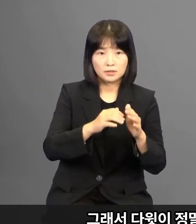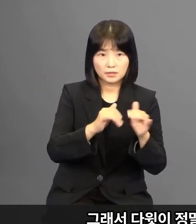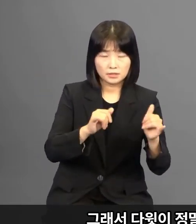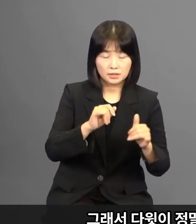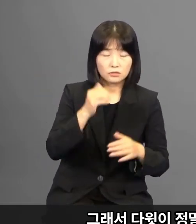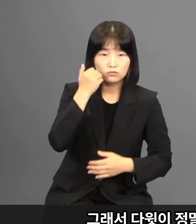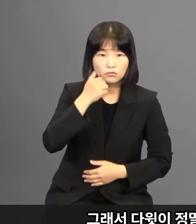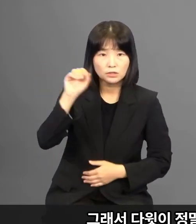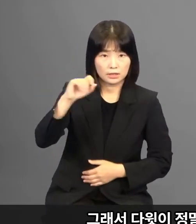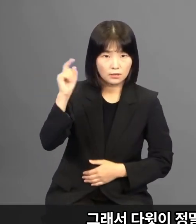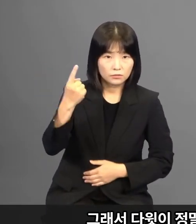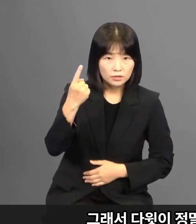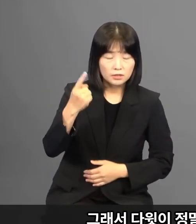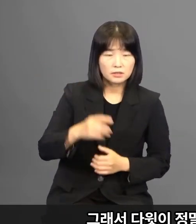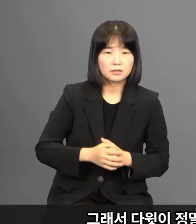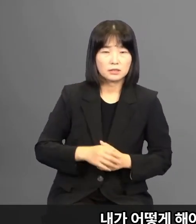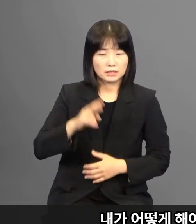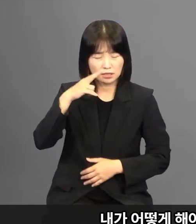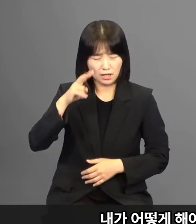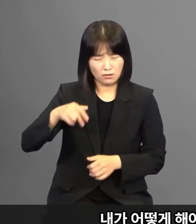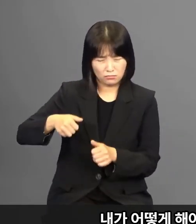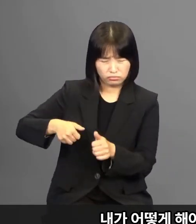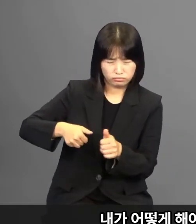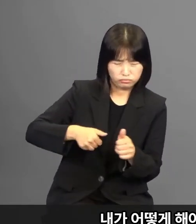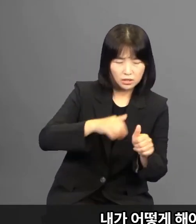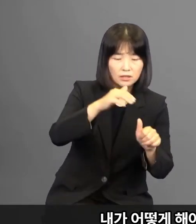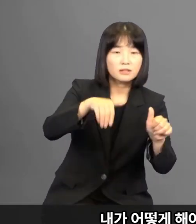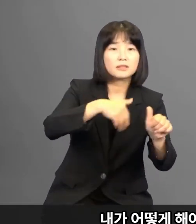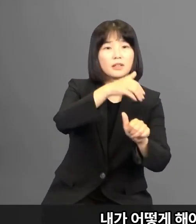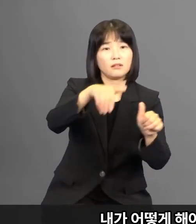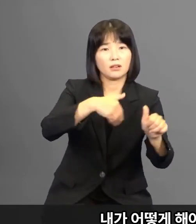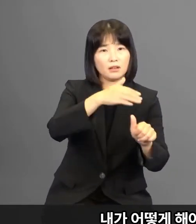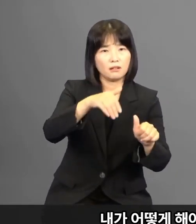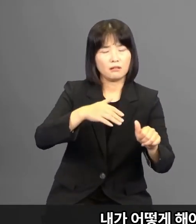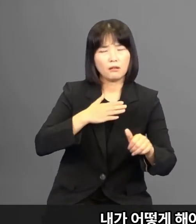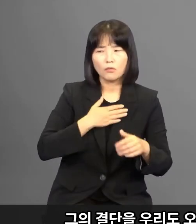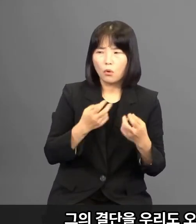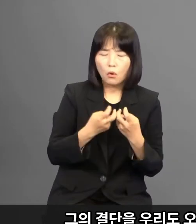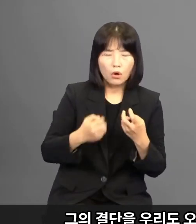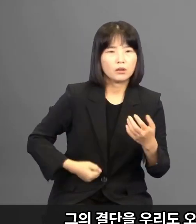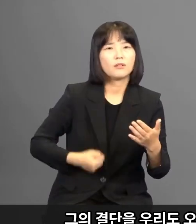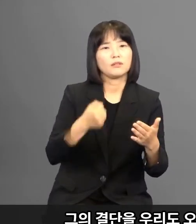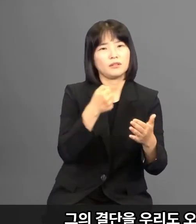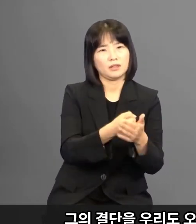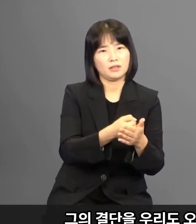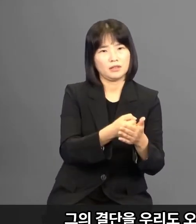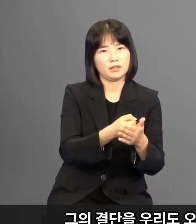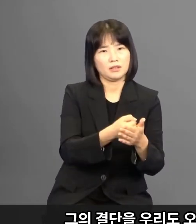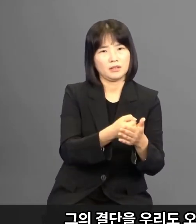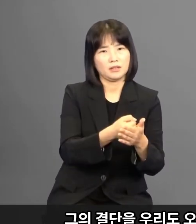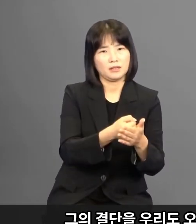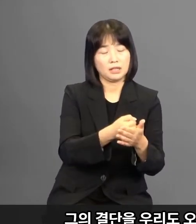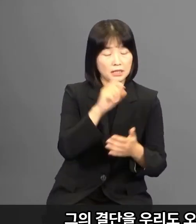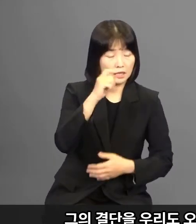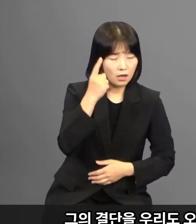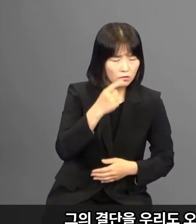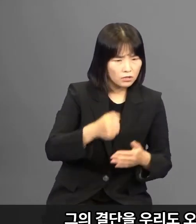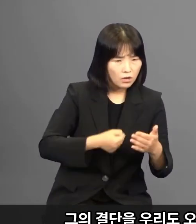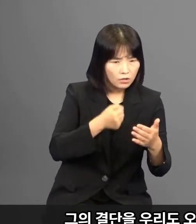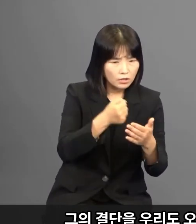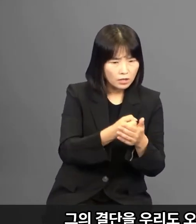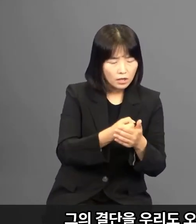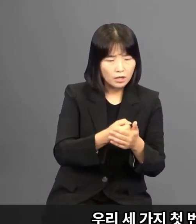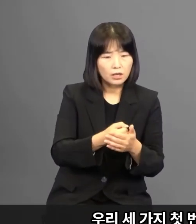다윗이 정말 이 사울이 쫓기는 상황 속에서 내가 어떻게 해야 할지를 그가 결단을 합니다. 그의 결단을 우리도 오늘 세 가지 결단을